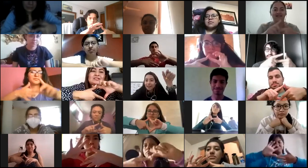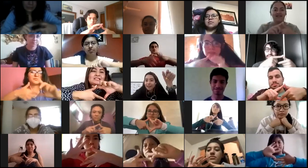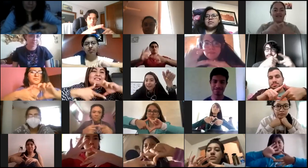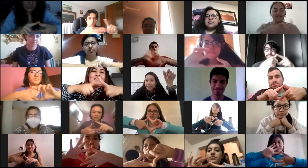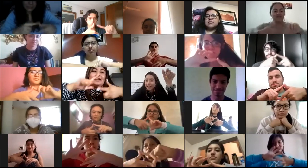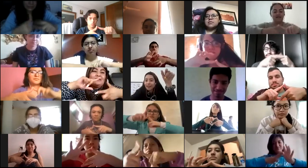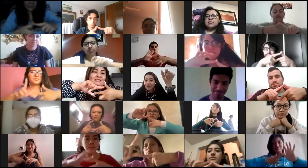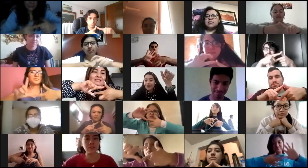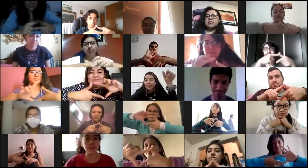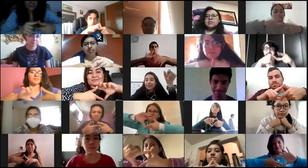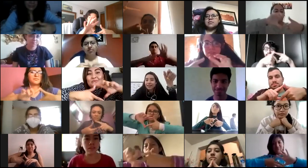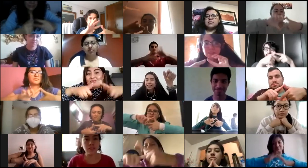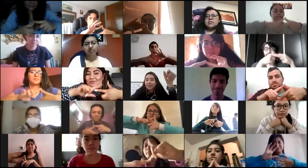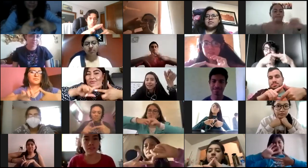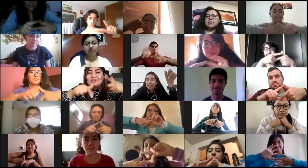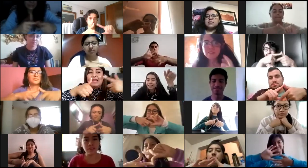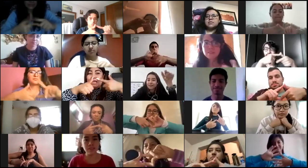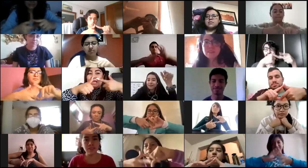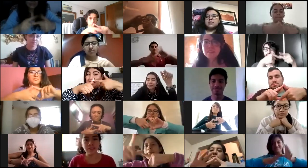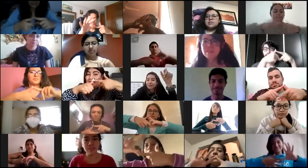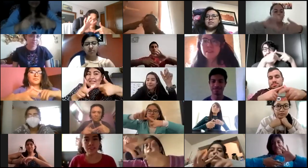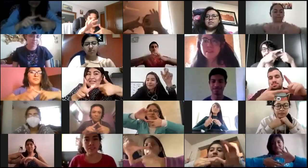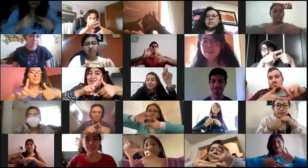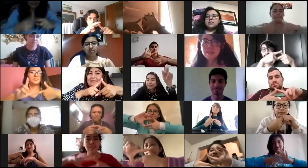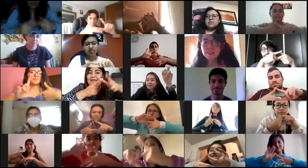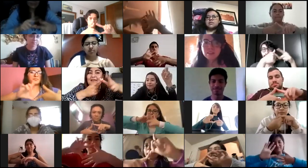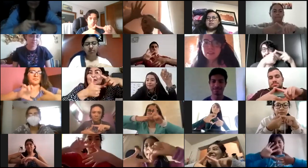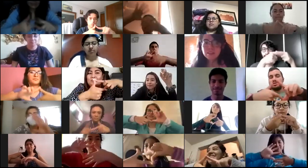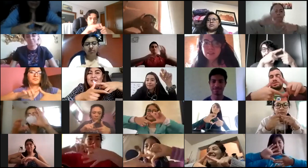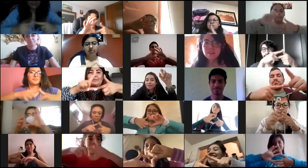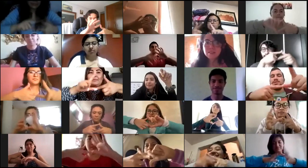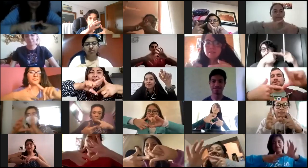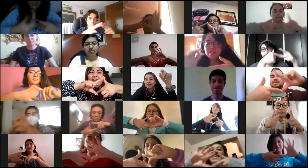estiran mis dedos ni mis músculos. Es y avanza, como si caminara la arañita.